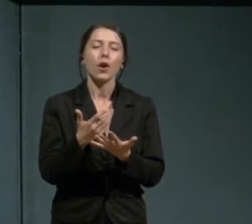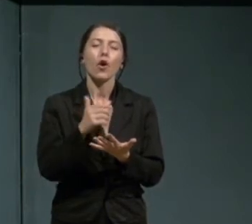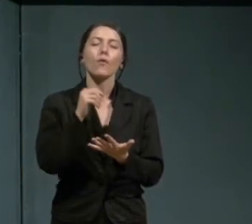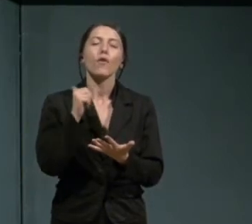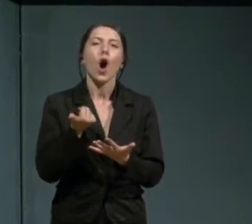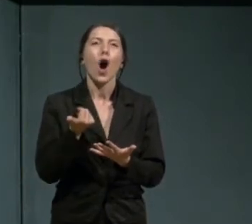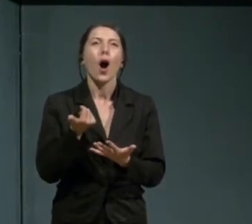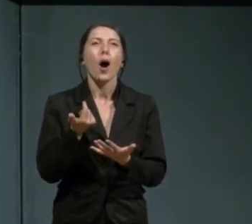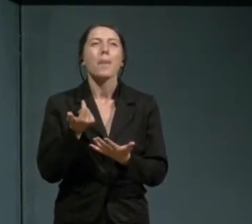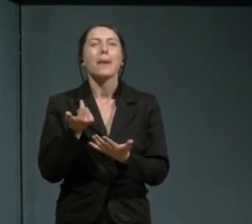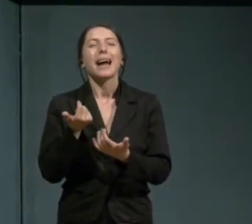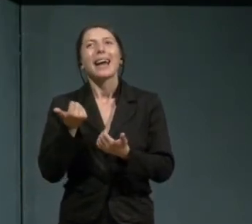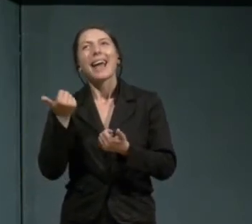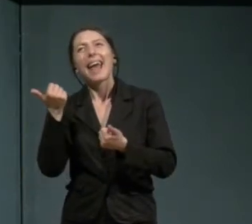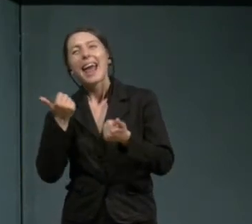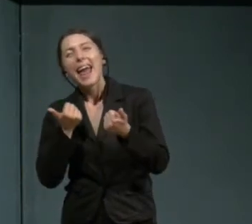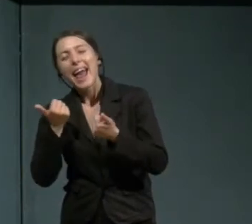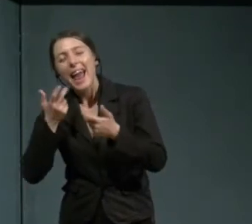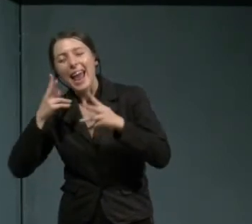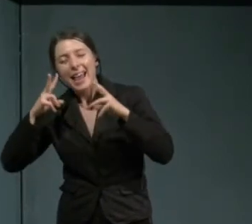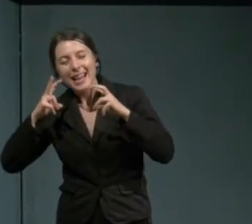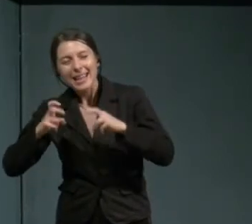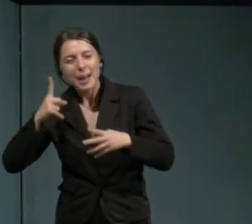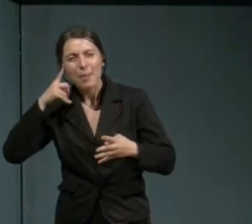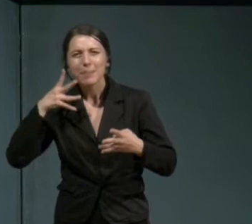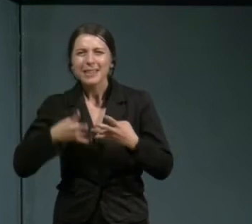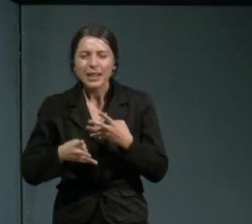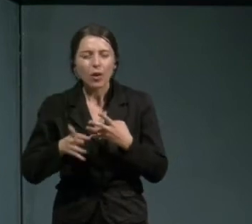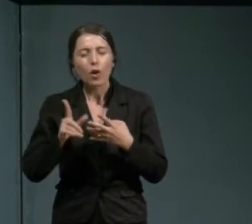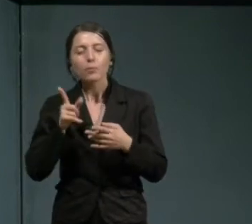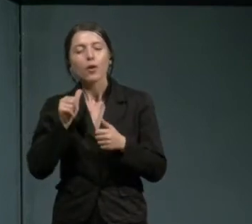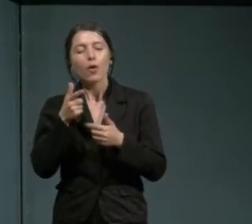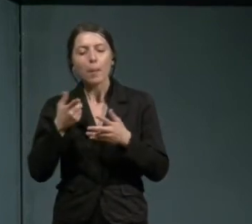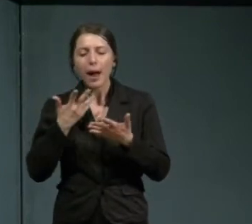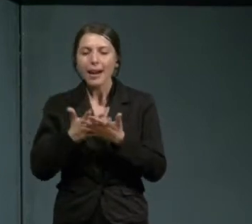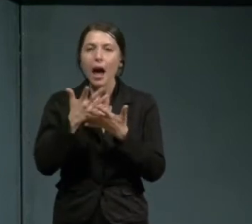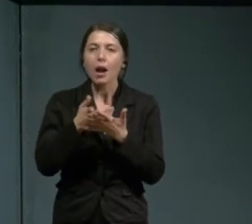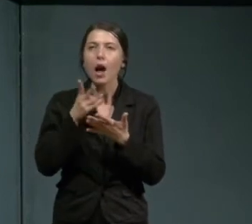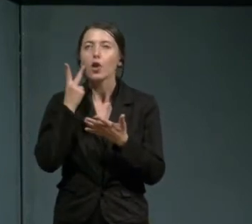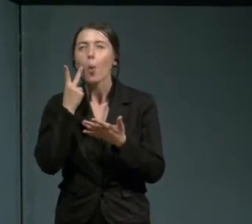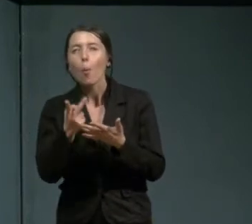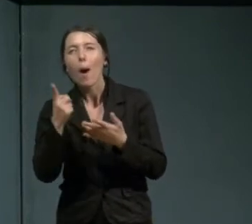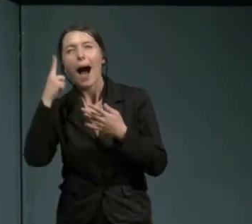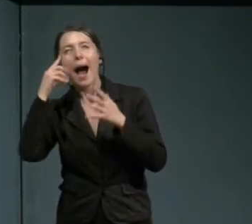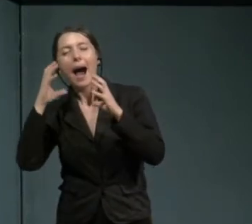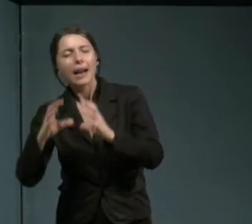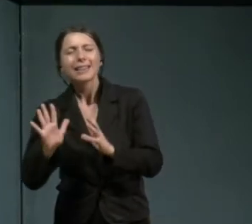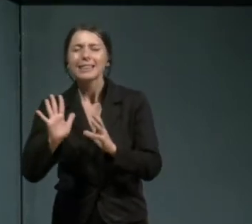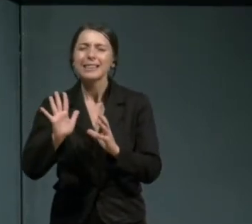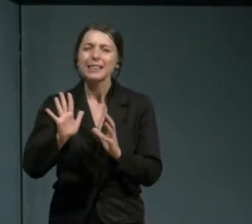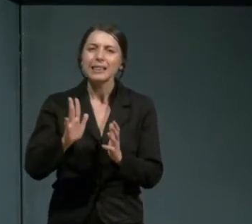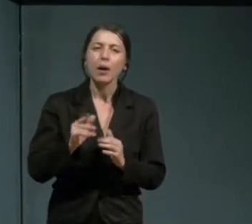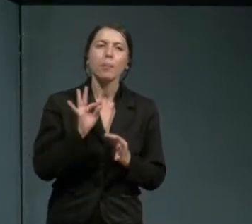attraverso un esame psicologico non passava attraverso la psiche e la scrittura del